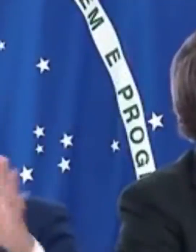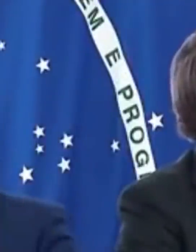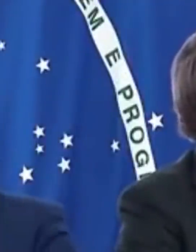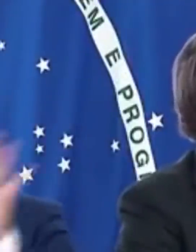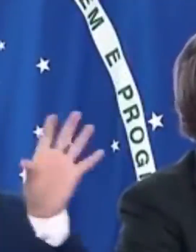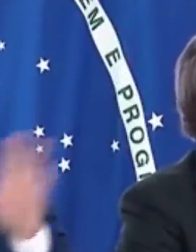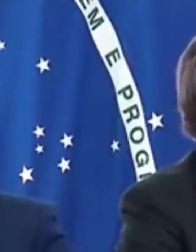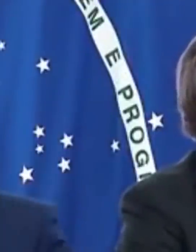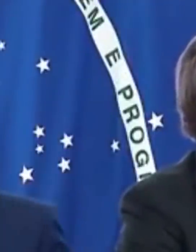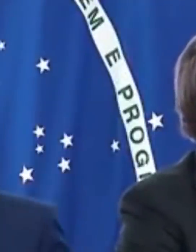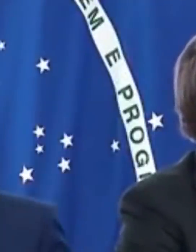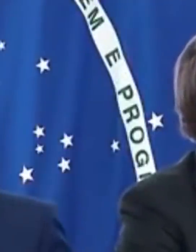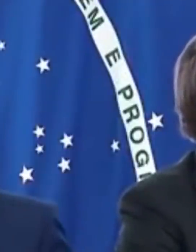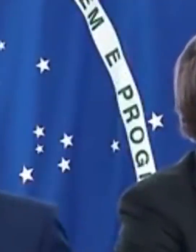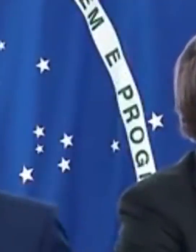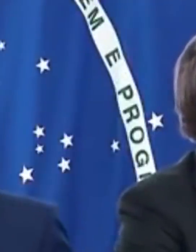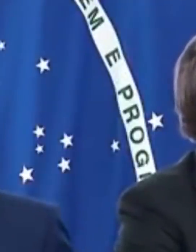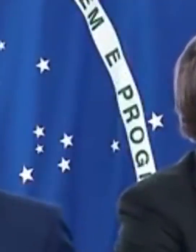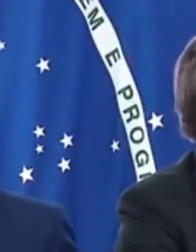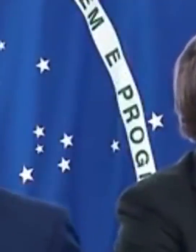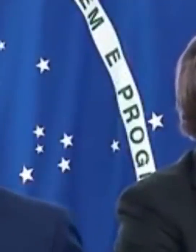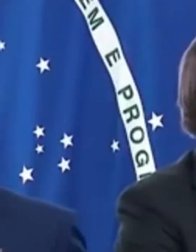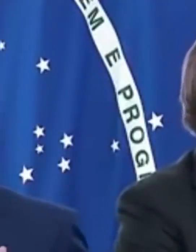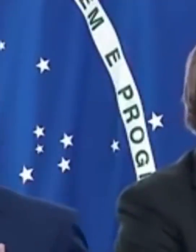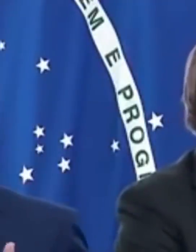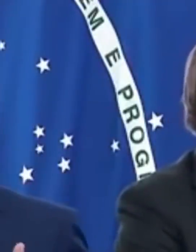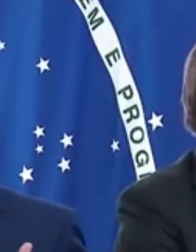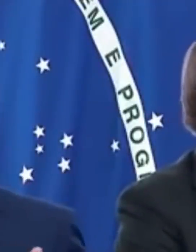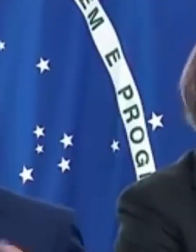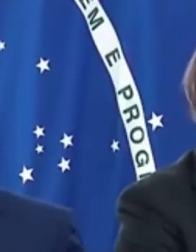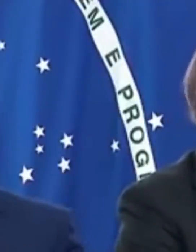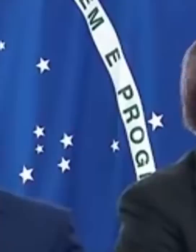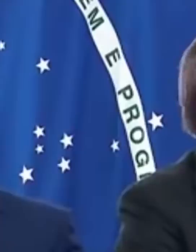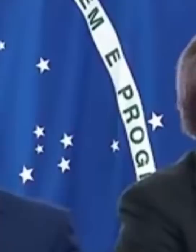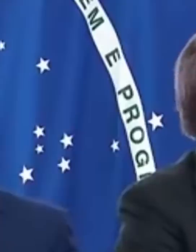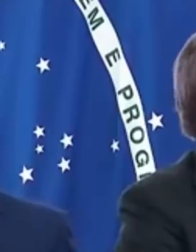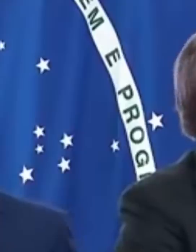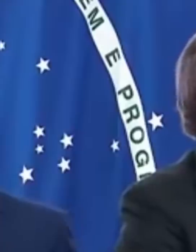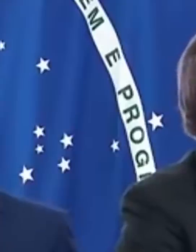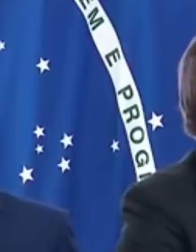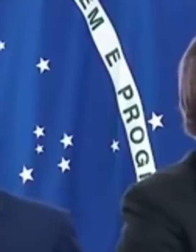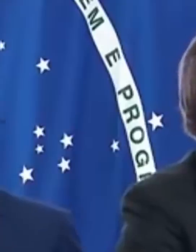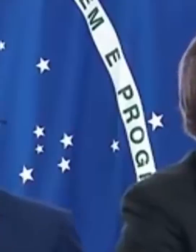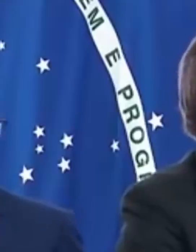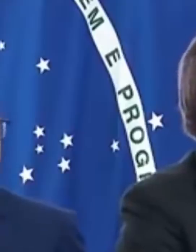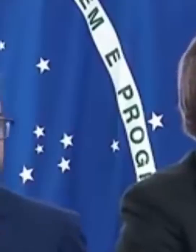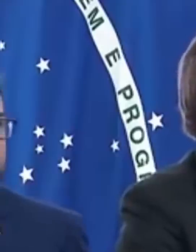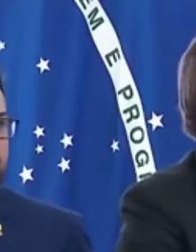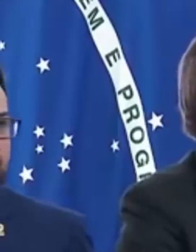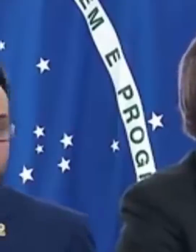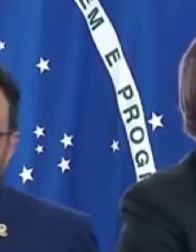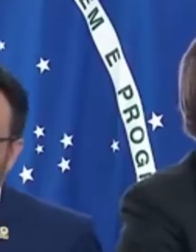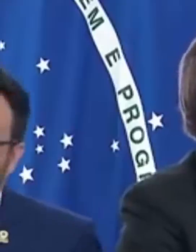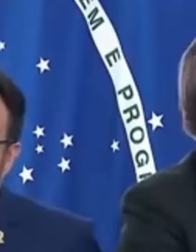parlamentar ficar preso 7 meses. E se errou, como todos nós podemos errar,